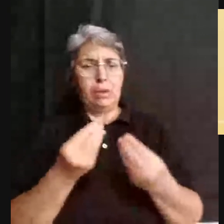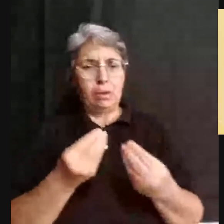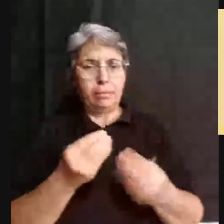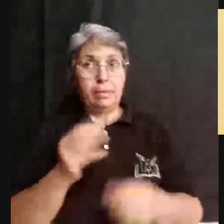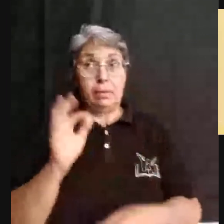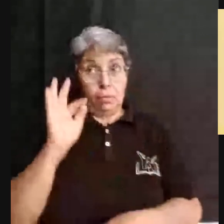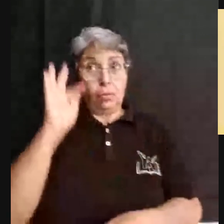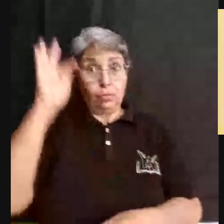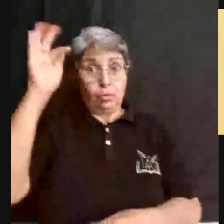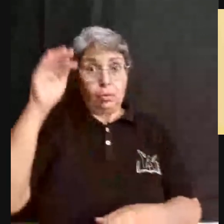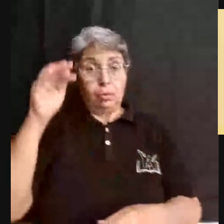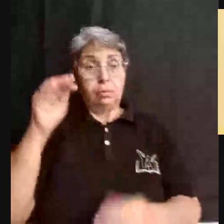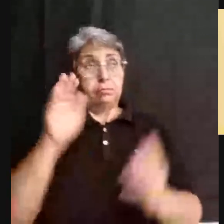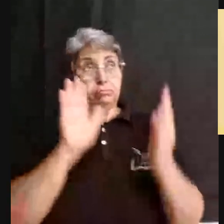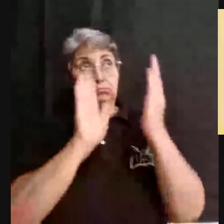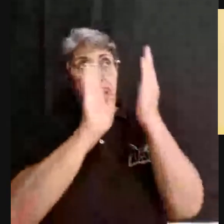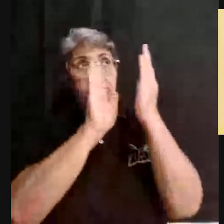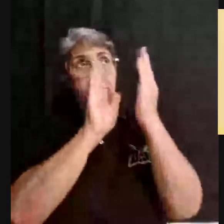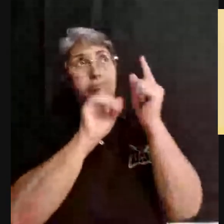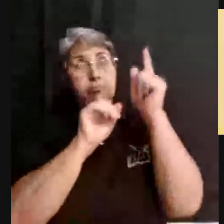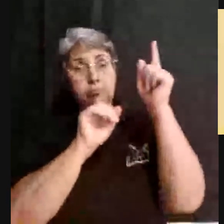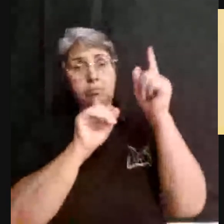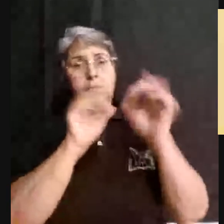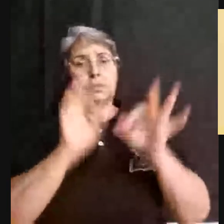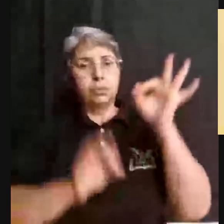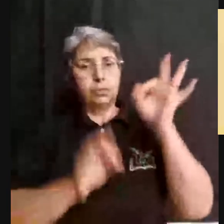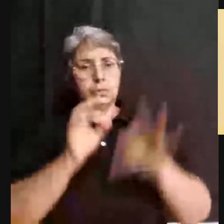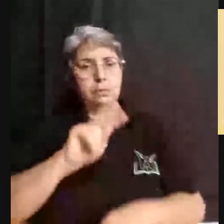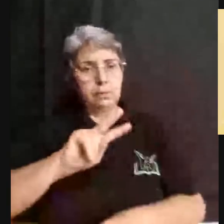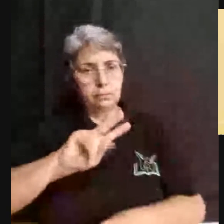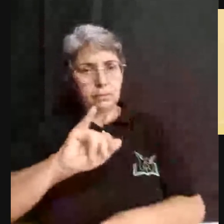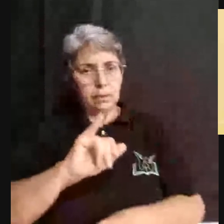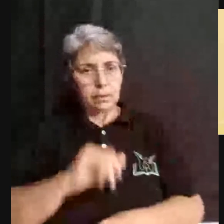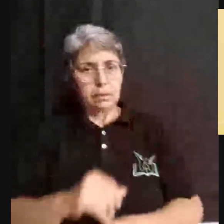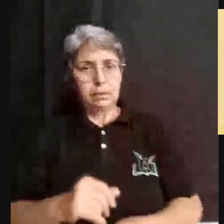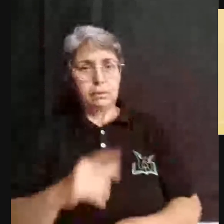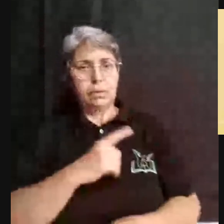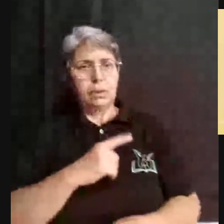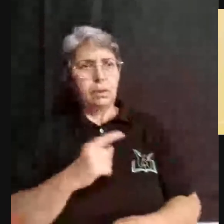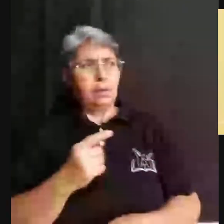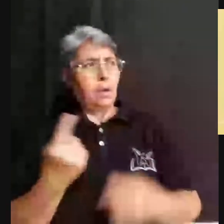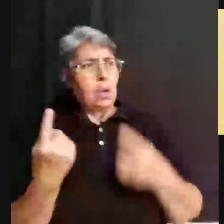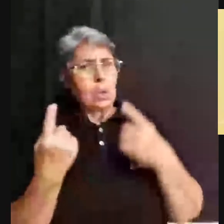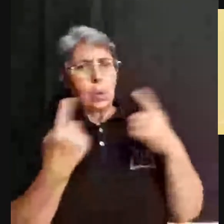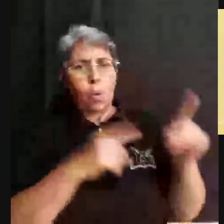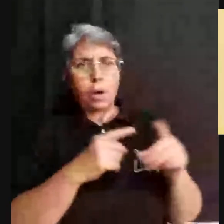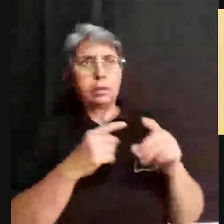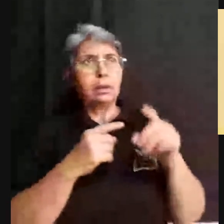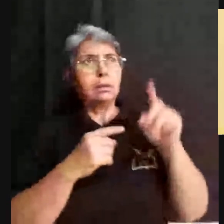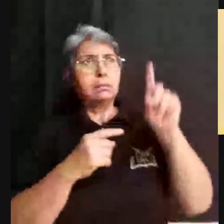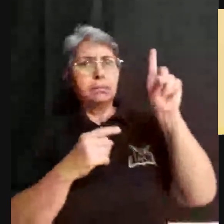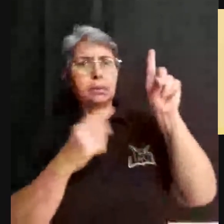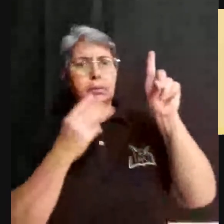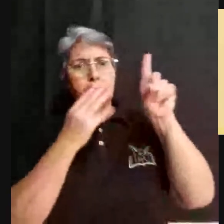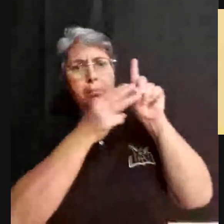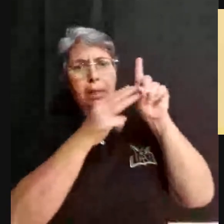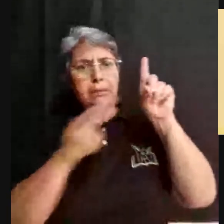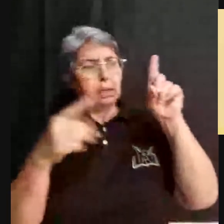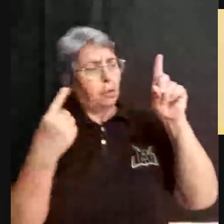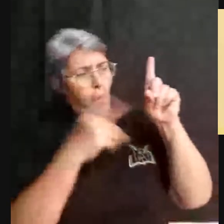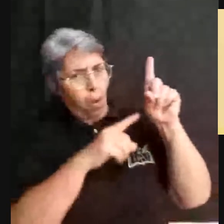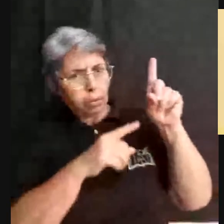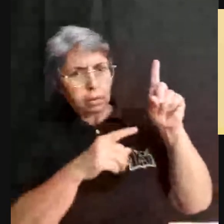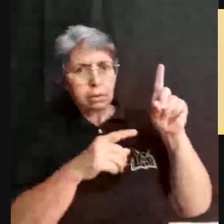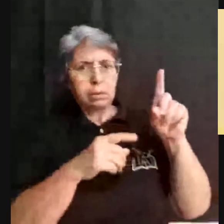inquiridos. Quem requereu isto de vossa mão? Levantar-se contra a mensagem e os mensageiros que eu enviei ao meu povo? Por